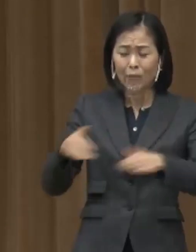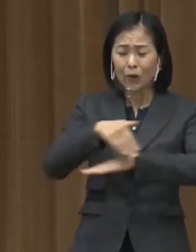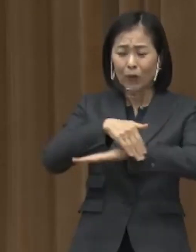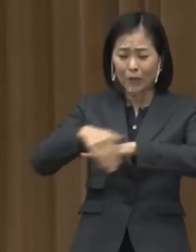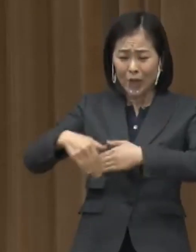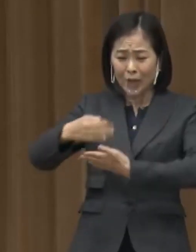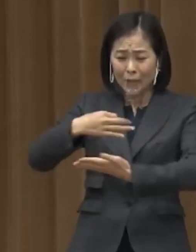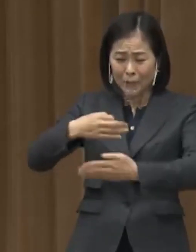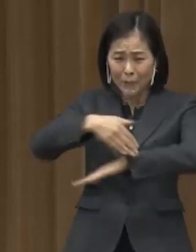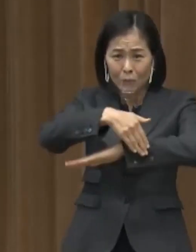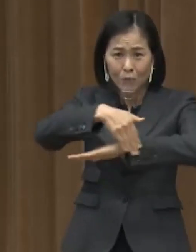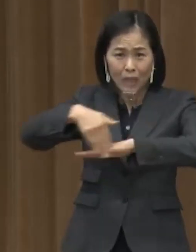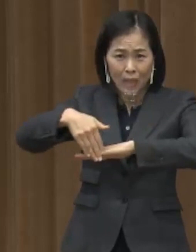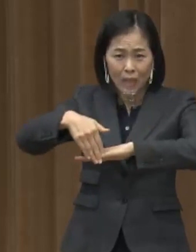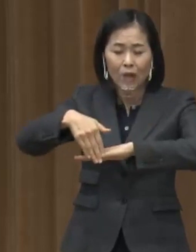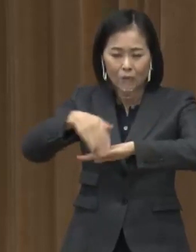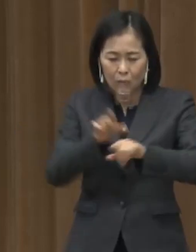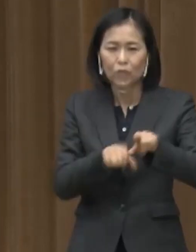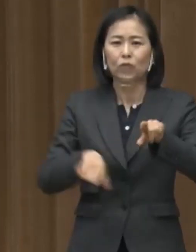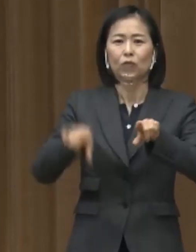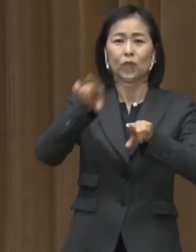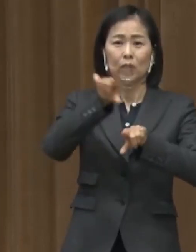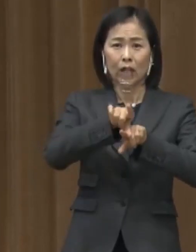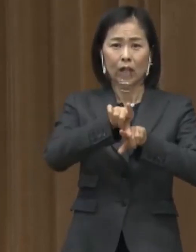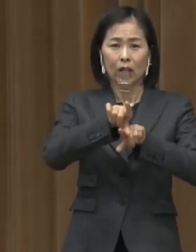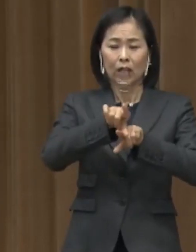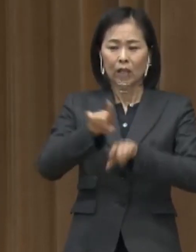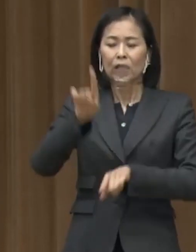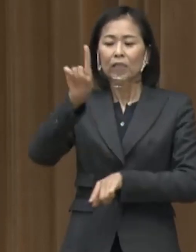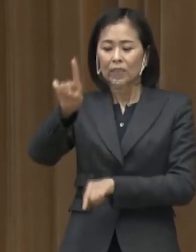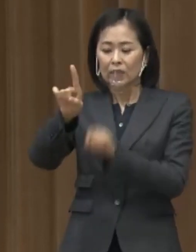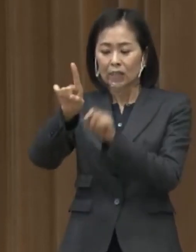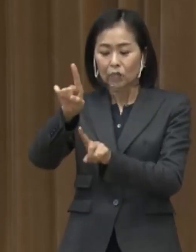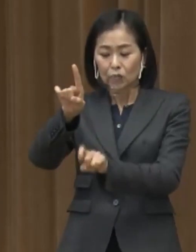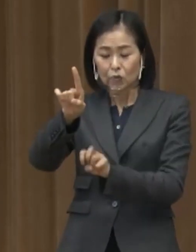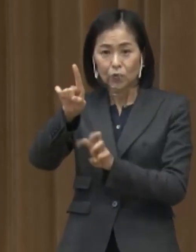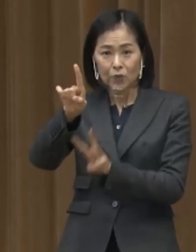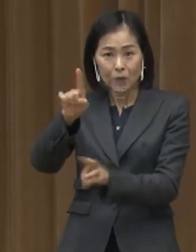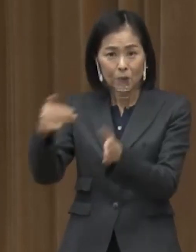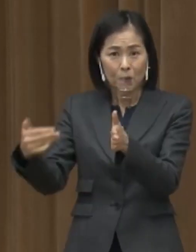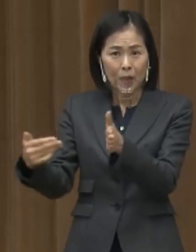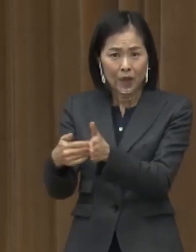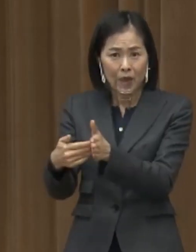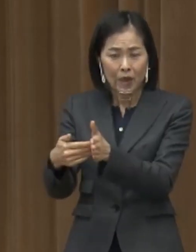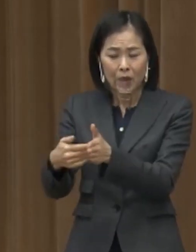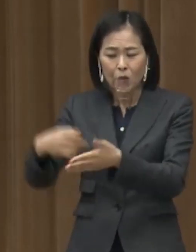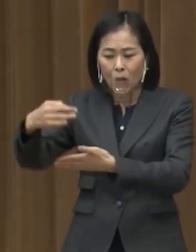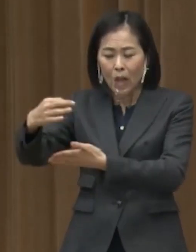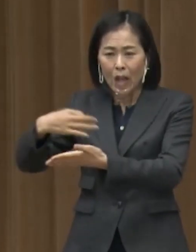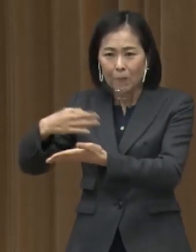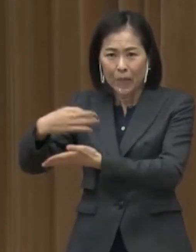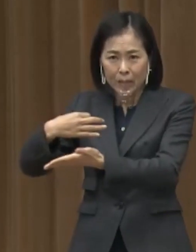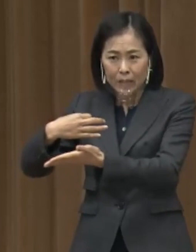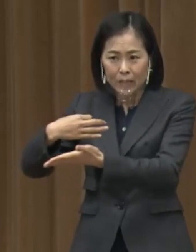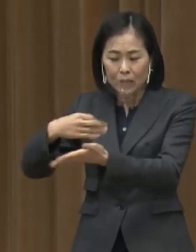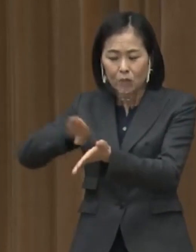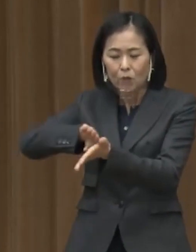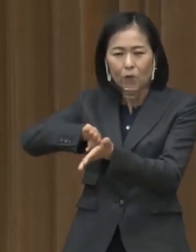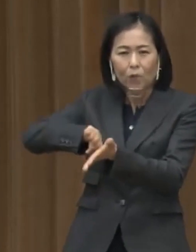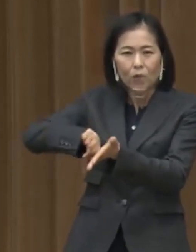ました追加券のうち1月13日まで販売をしていた分を除いた